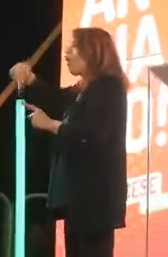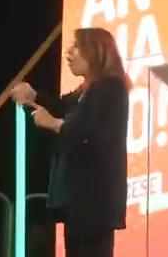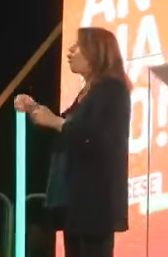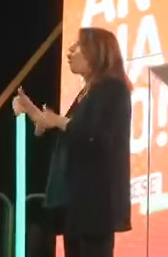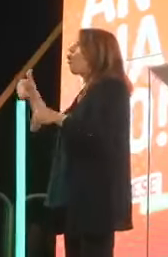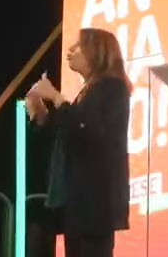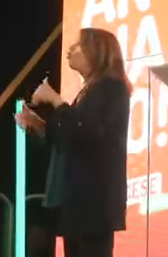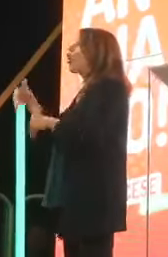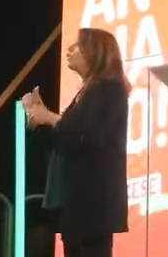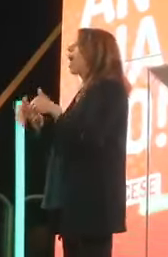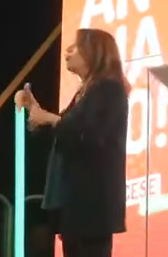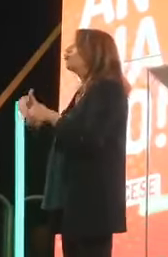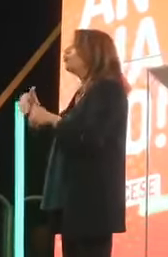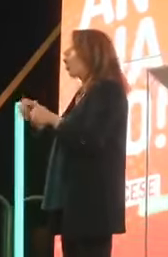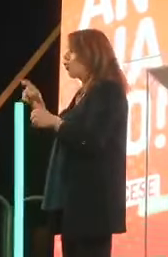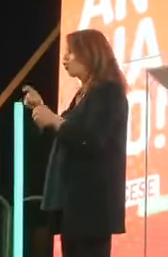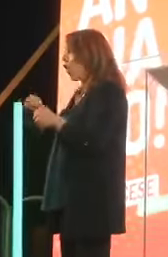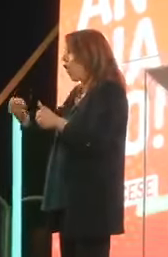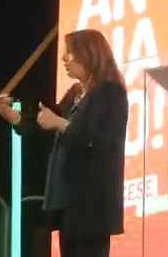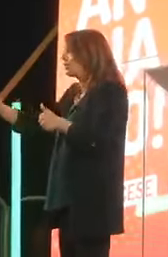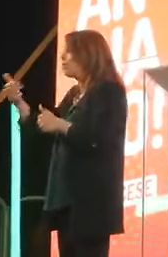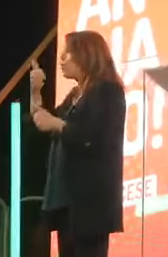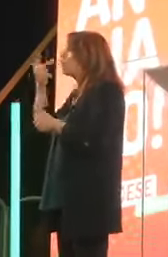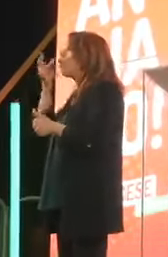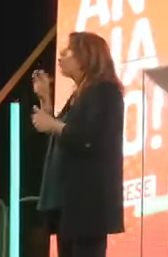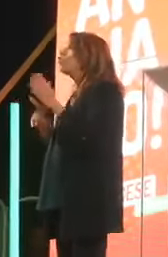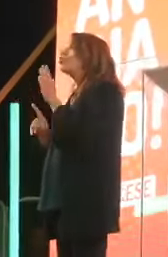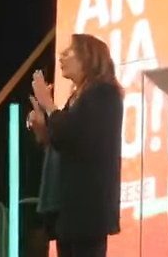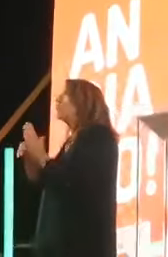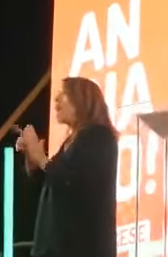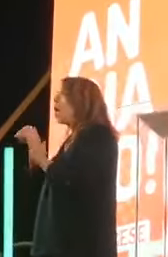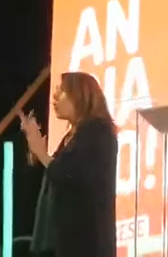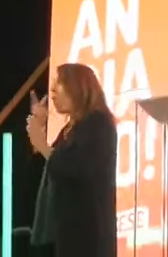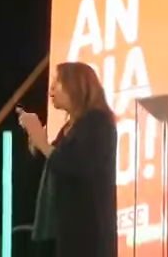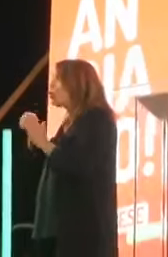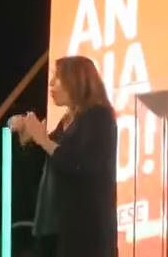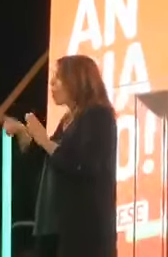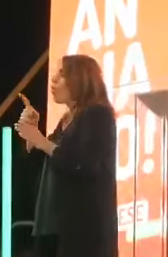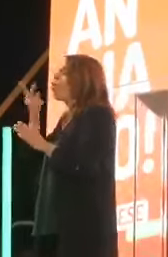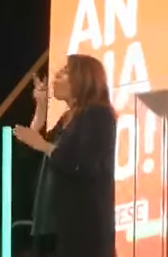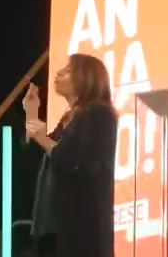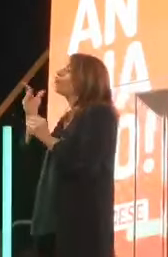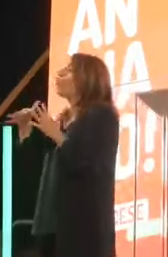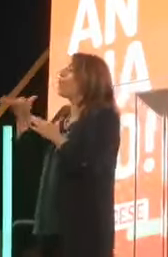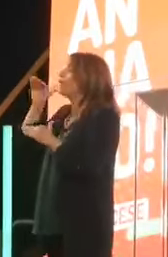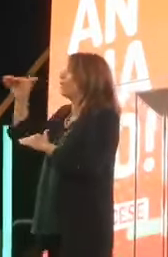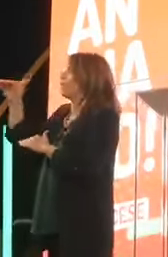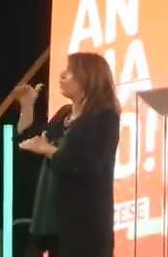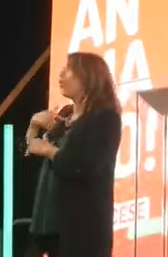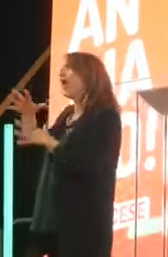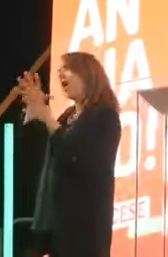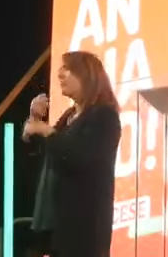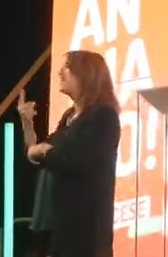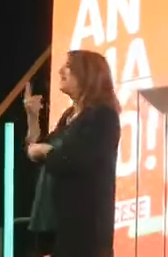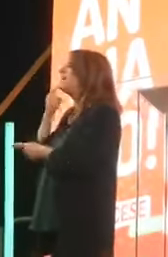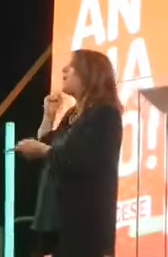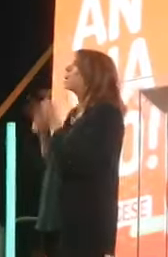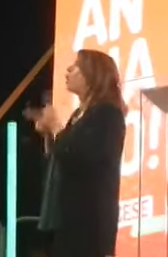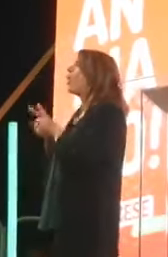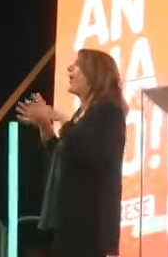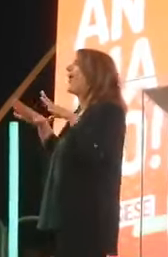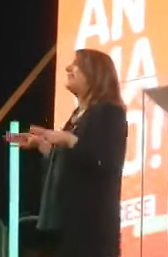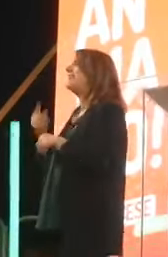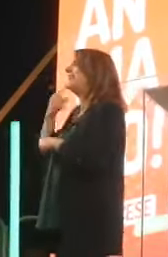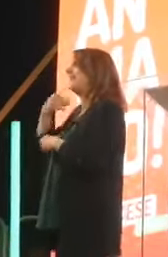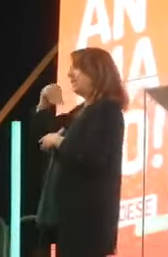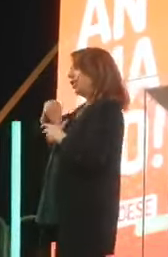degli ultimi giorni e dei prossimi giorni. Io capisco che chi ha iniziato a far politica direttamente da Palazzo